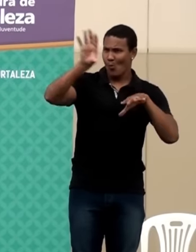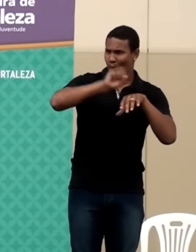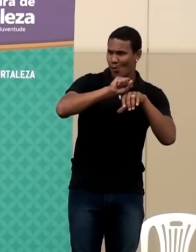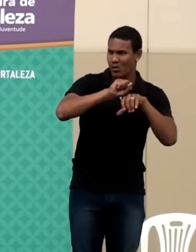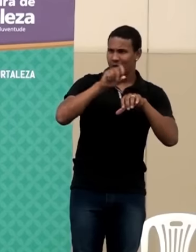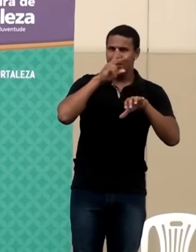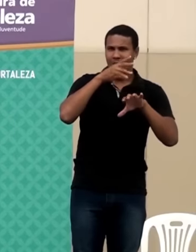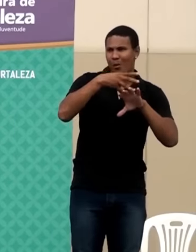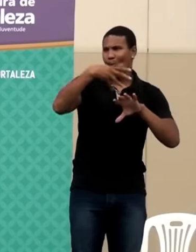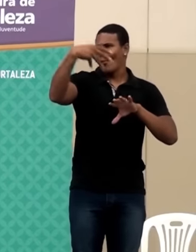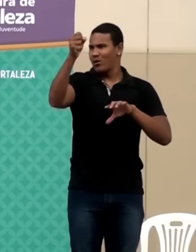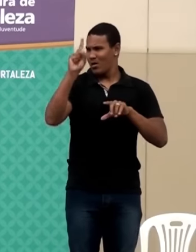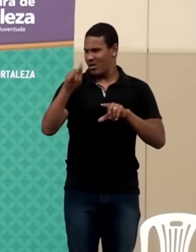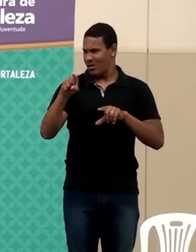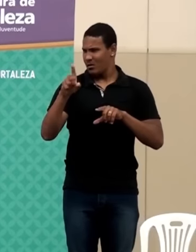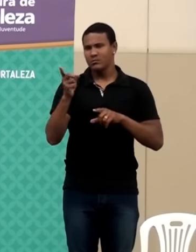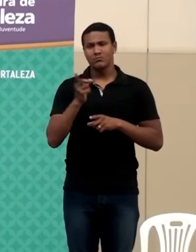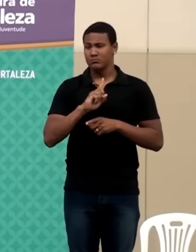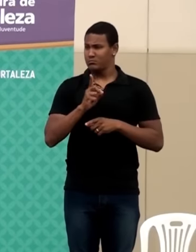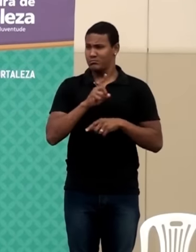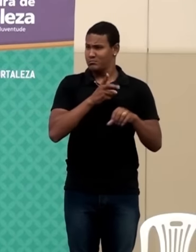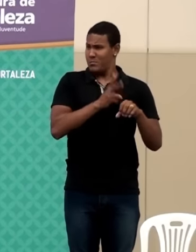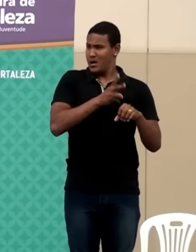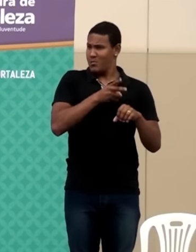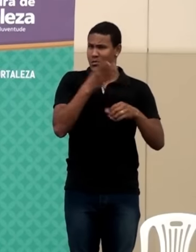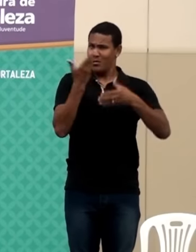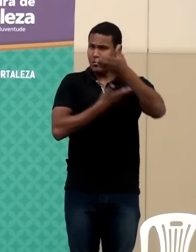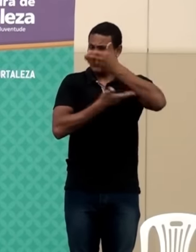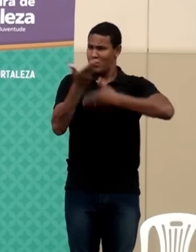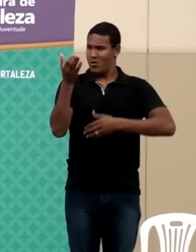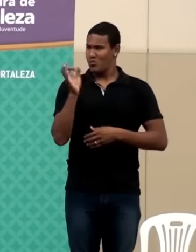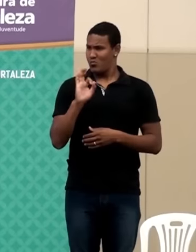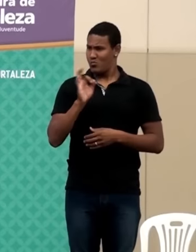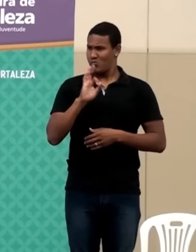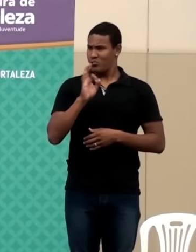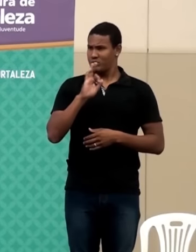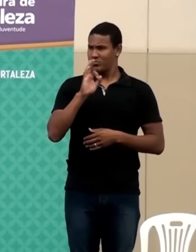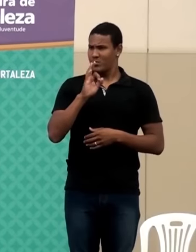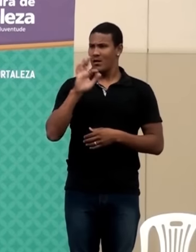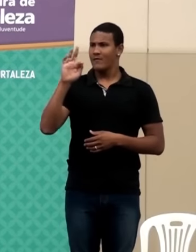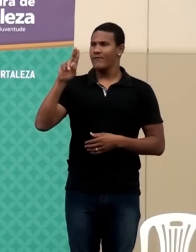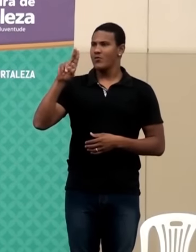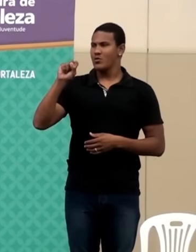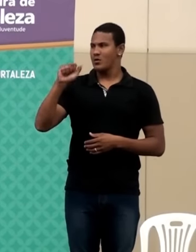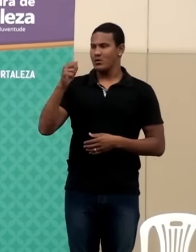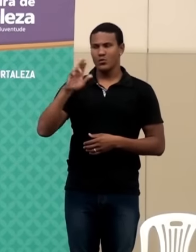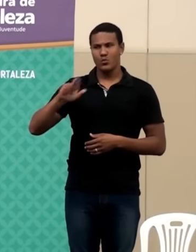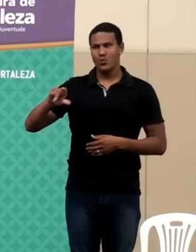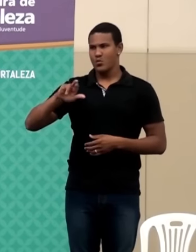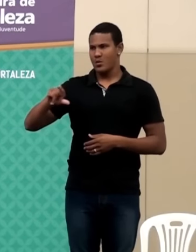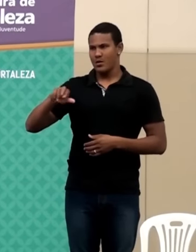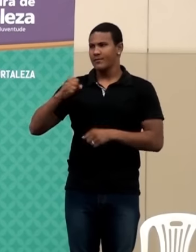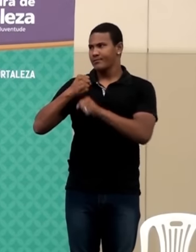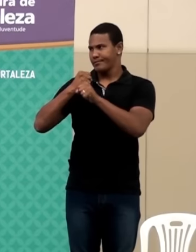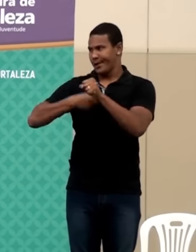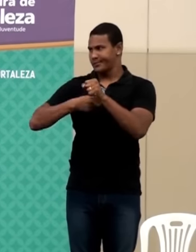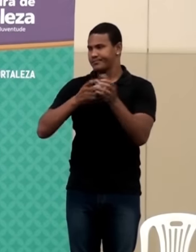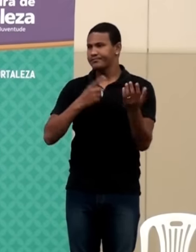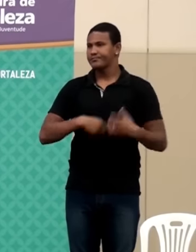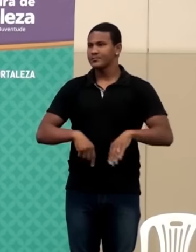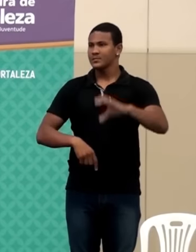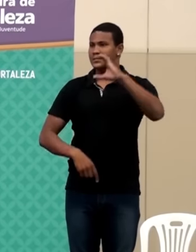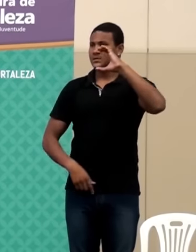água, por isso que fica com aspecto como se estivesse molhado. Mas não é fusão, falso. C. Reação